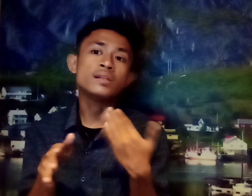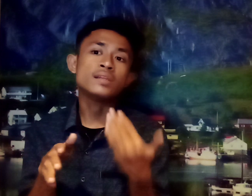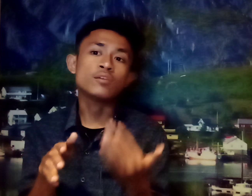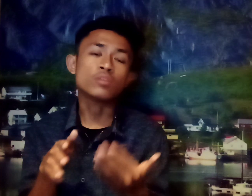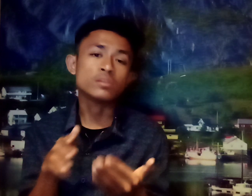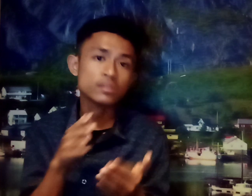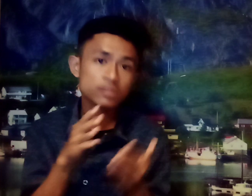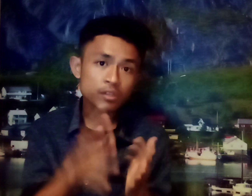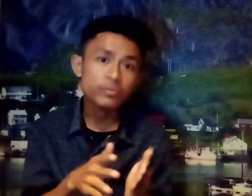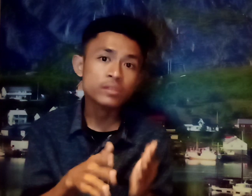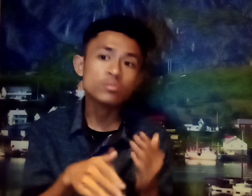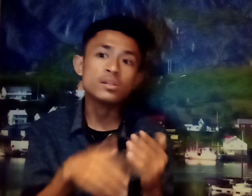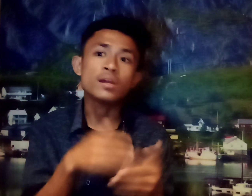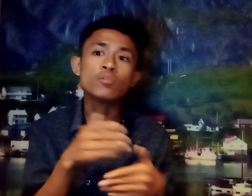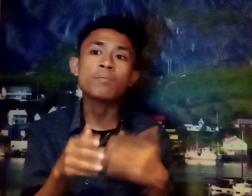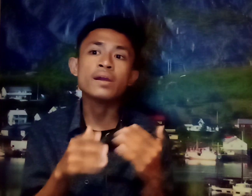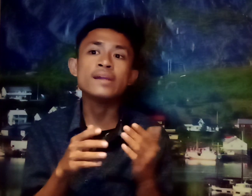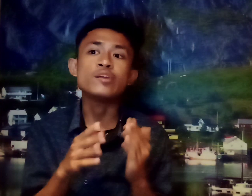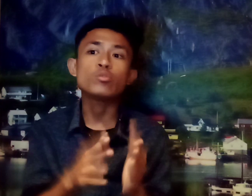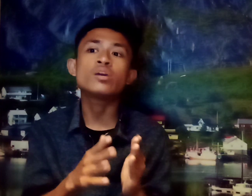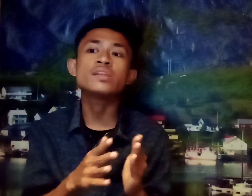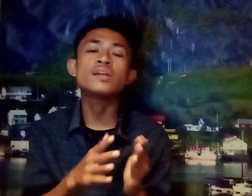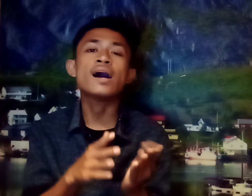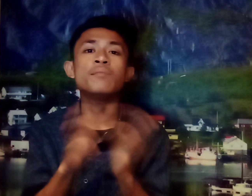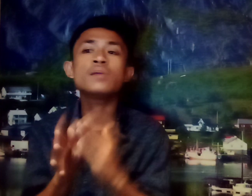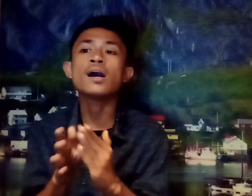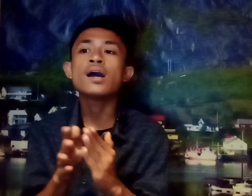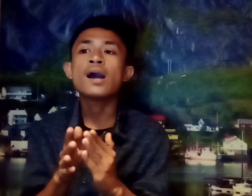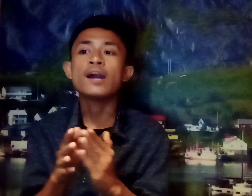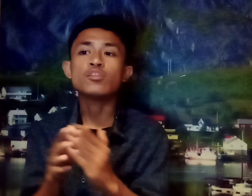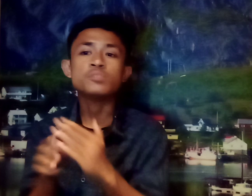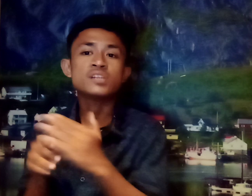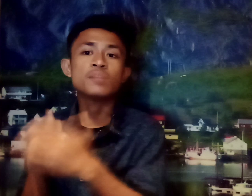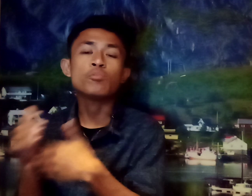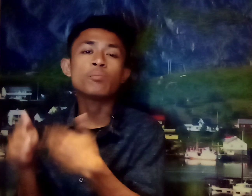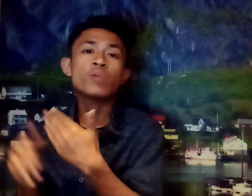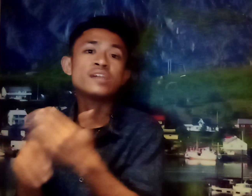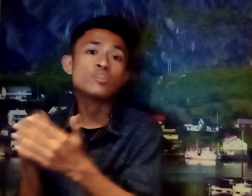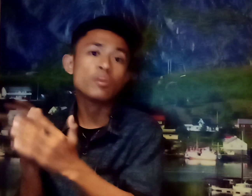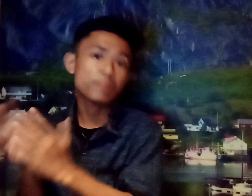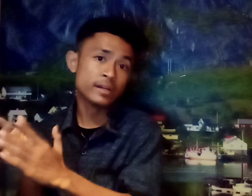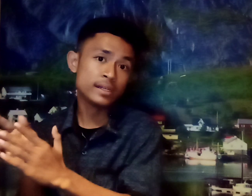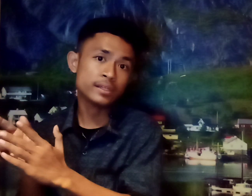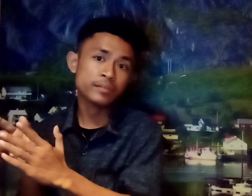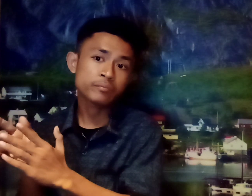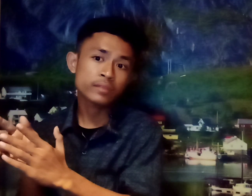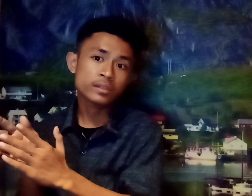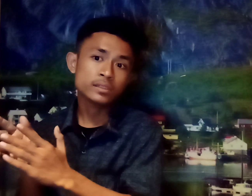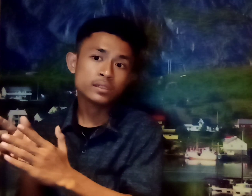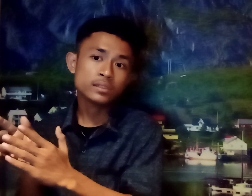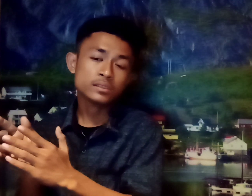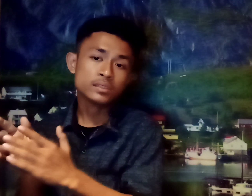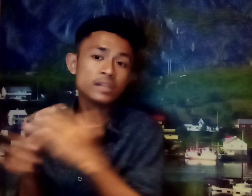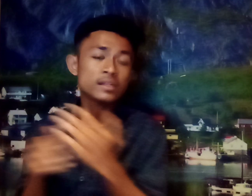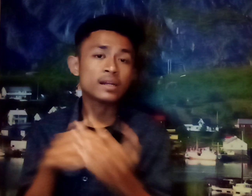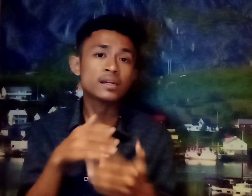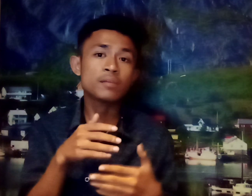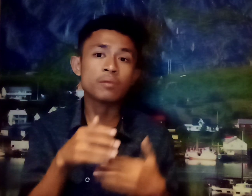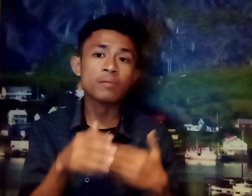penelitian kuantitatif itu dilakukan pada lingkungan yang tidak alamiah atau bisa dimanipulasi oleh peneliti. Dan yang terakhir, bagaimana